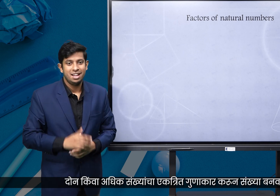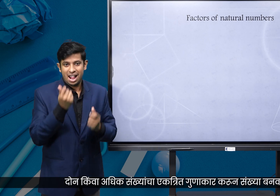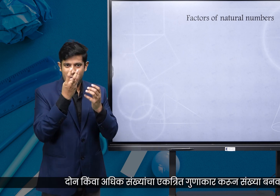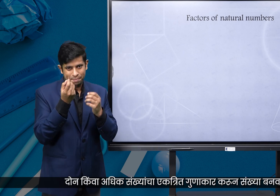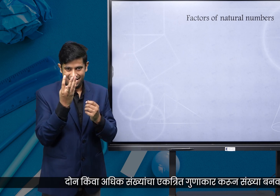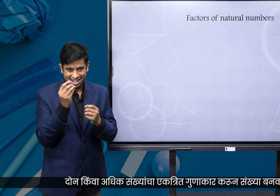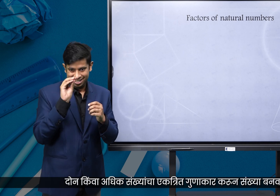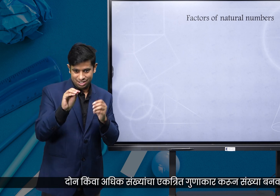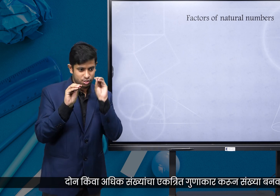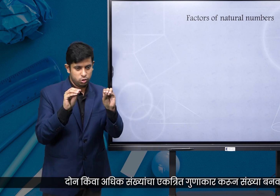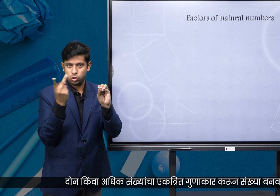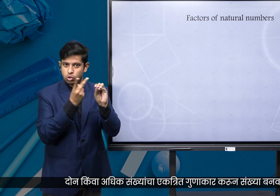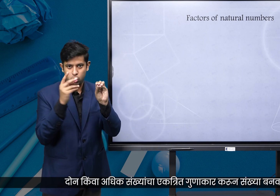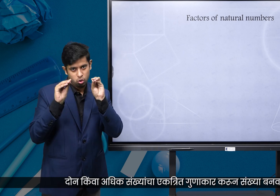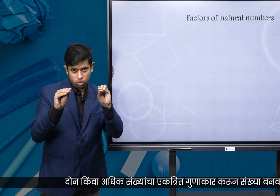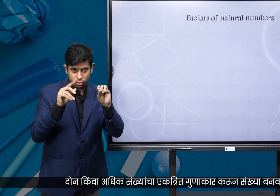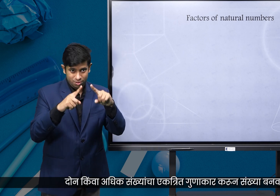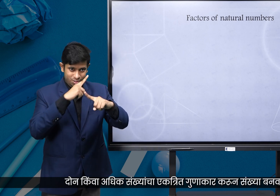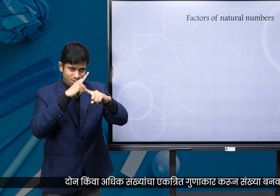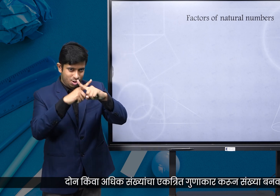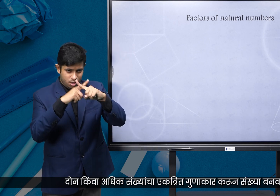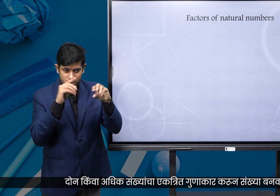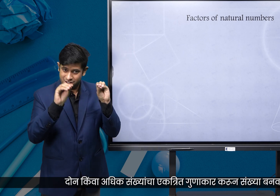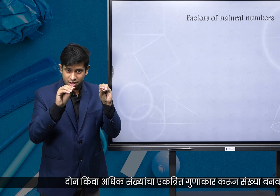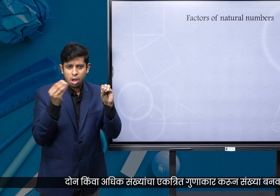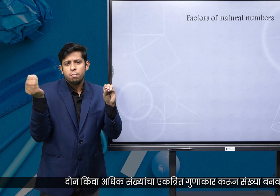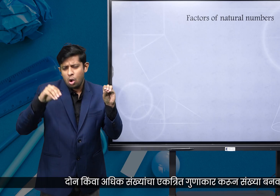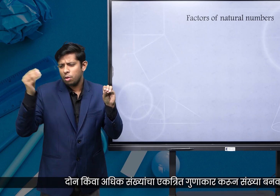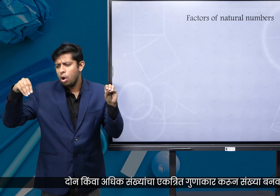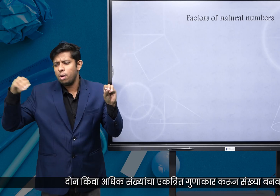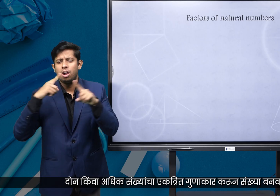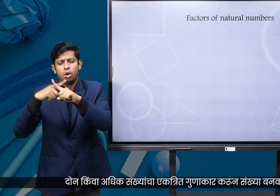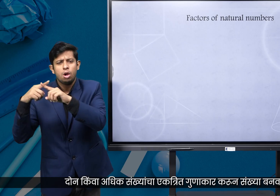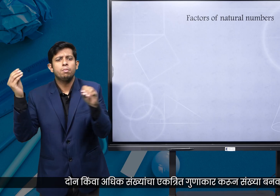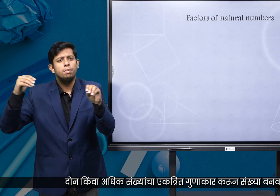दोन किंवा अधिक संख्यांचा एकत्रित गुणाकार करून संख्या बनवता येते.